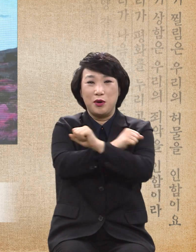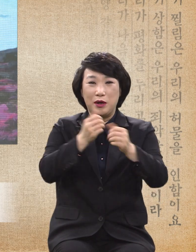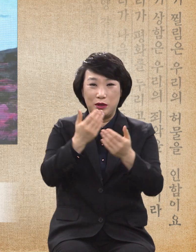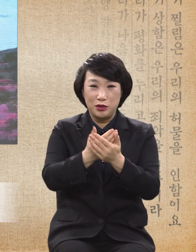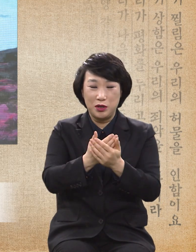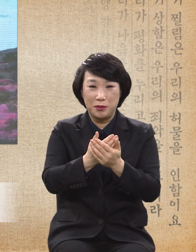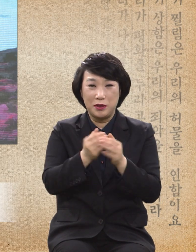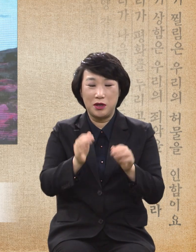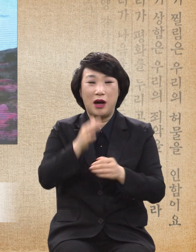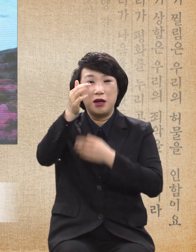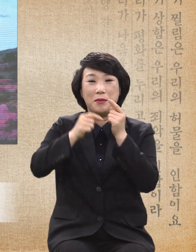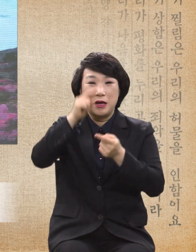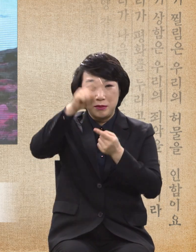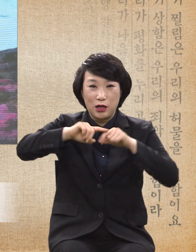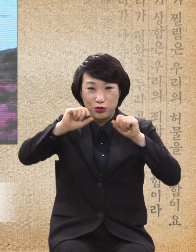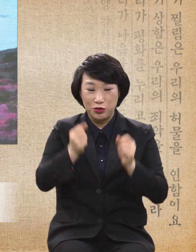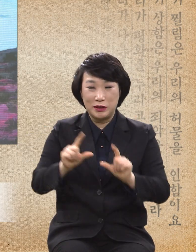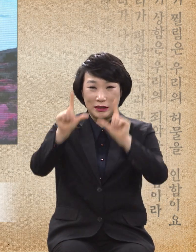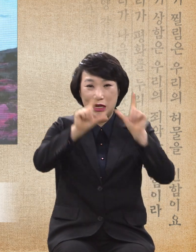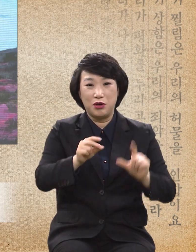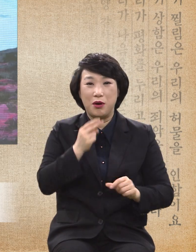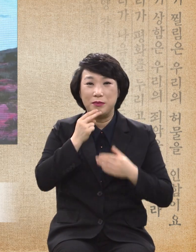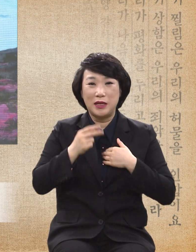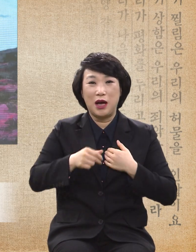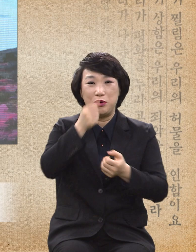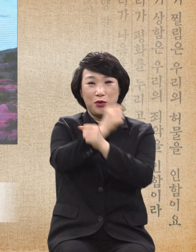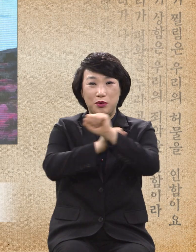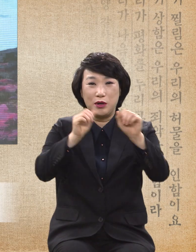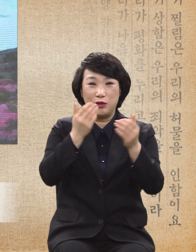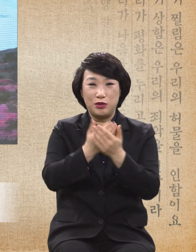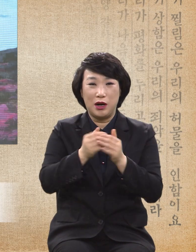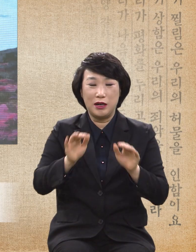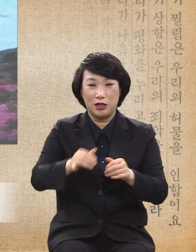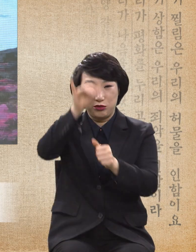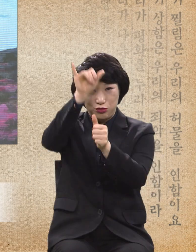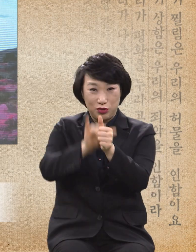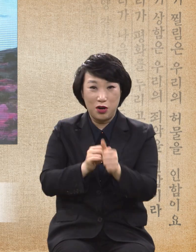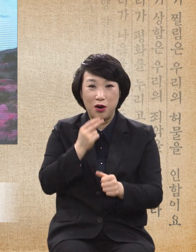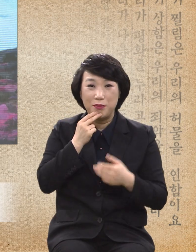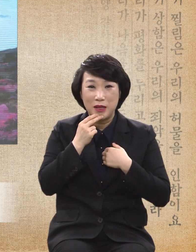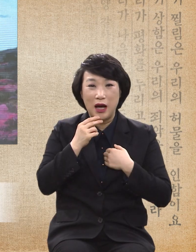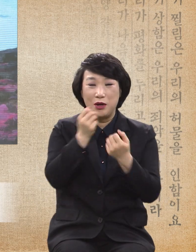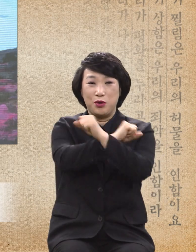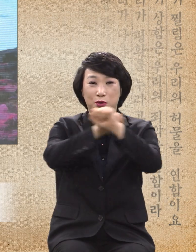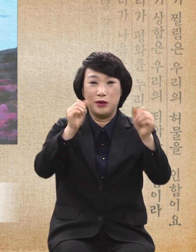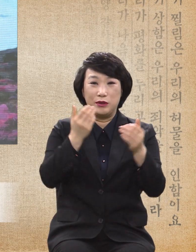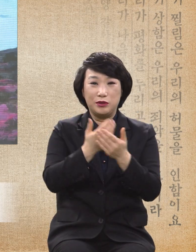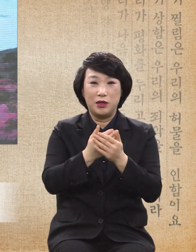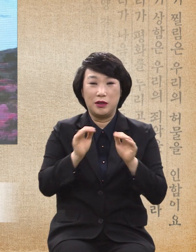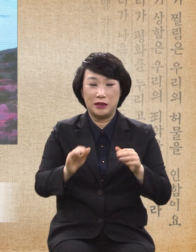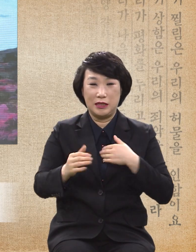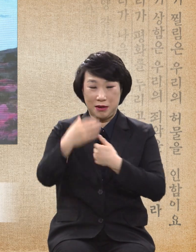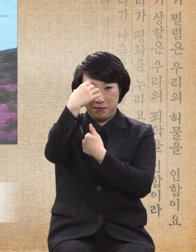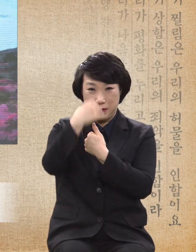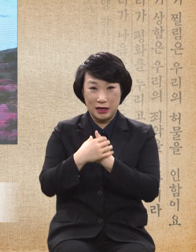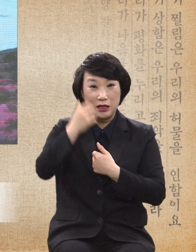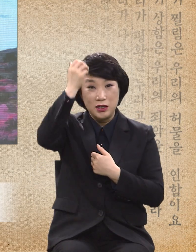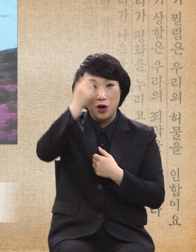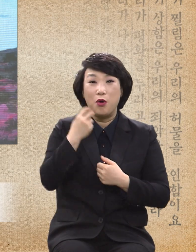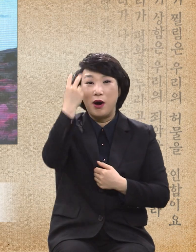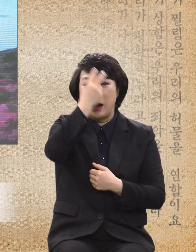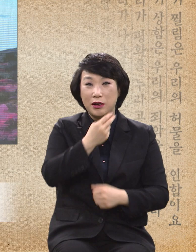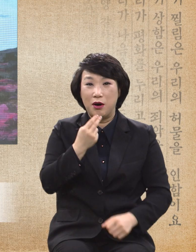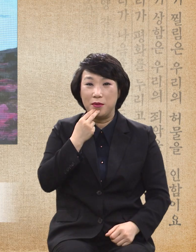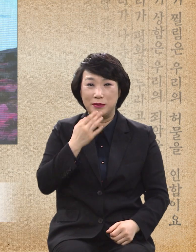용서하소서. 말씀대로 살지 못함을 용서하소서. 충성하지 못함을 용서하소서. 내게 맡긴 영혼